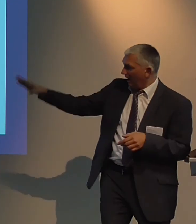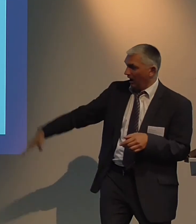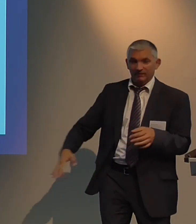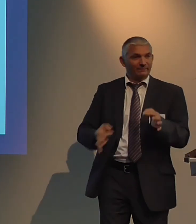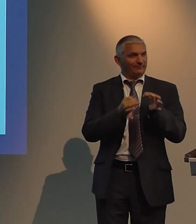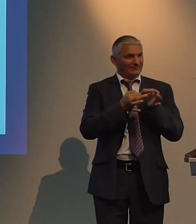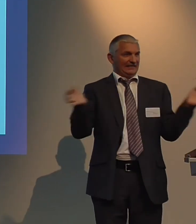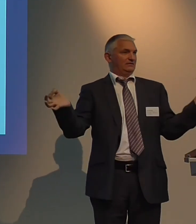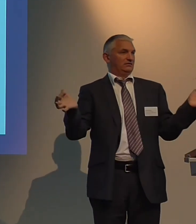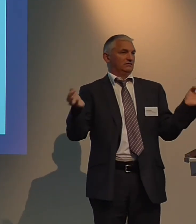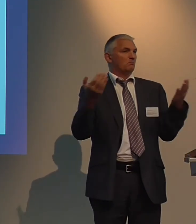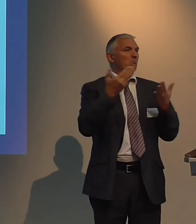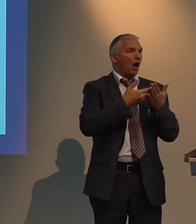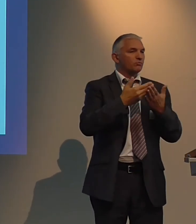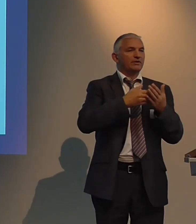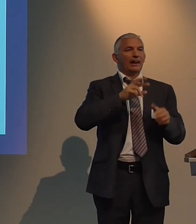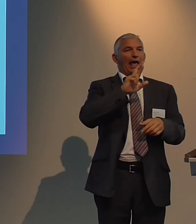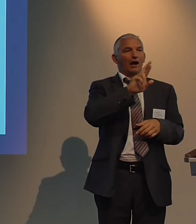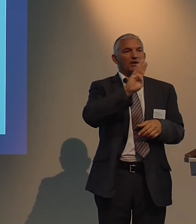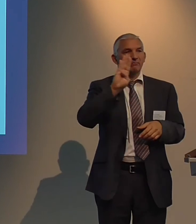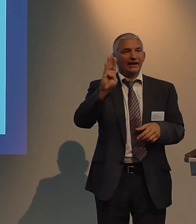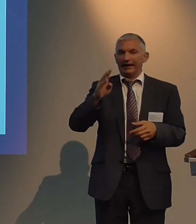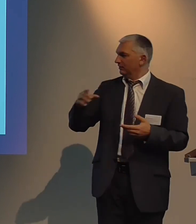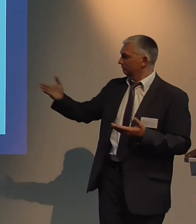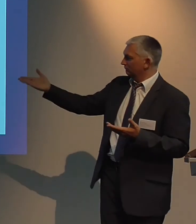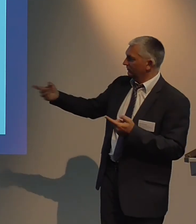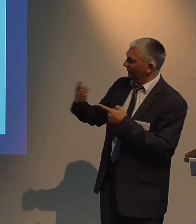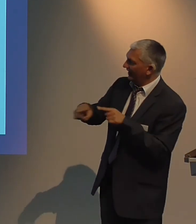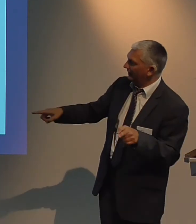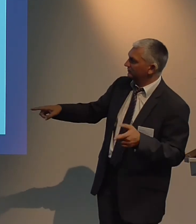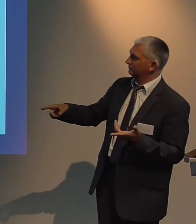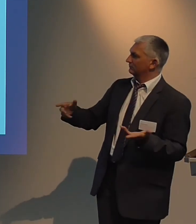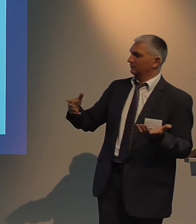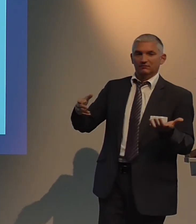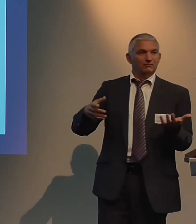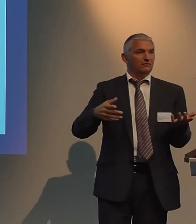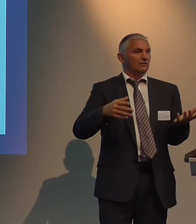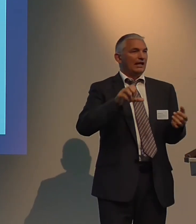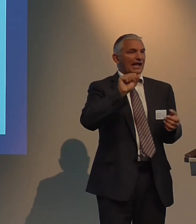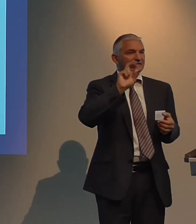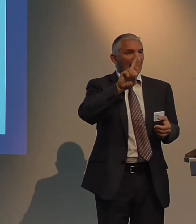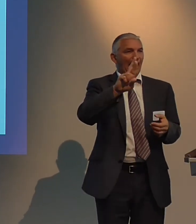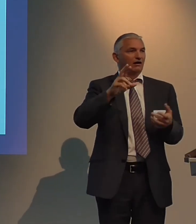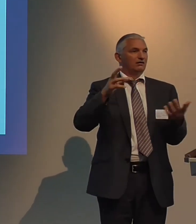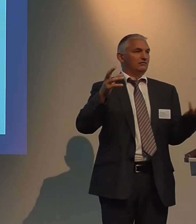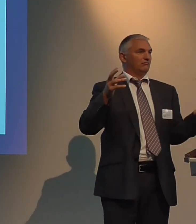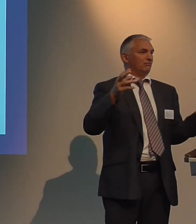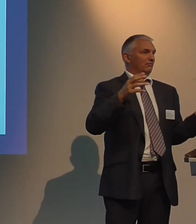sind und viele Sender gar nichts haben. Also zum Beispiel der RBB taucht gar nicht auf oder